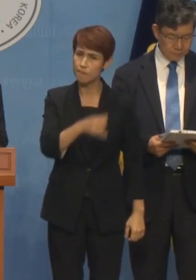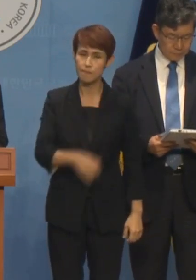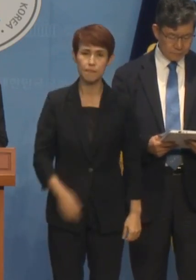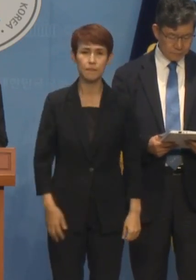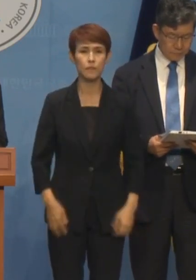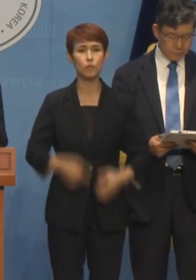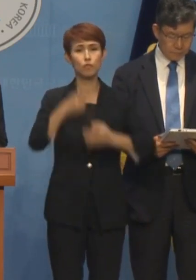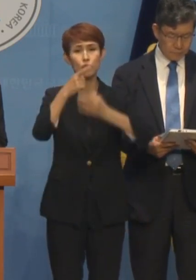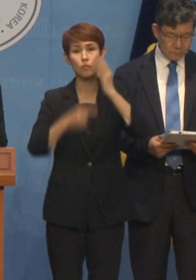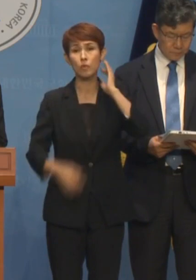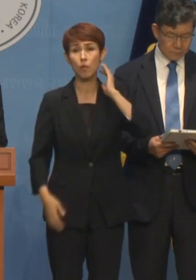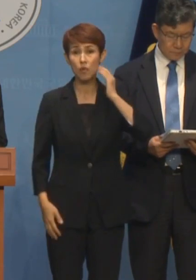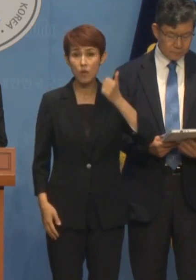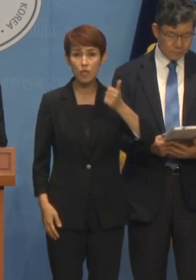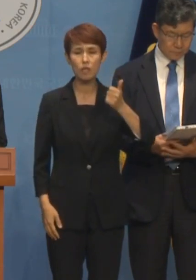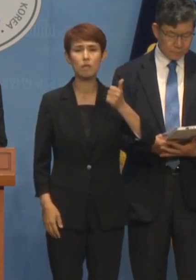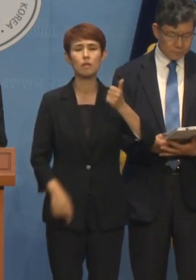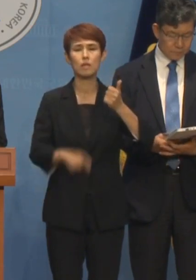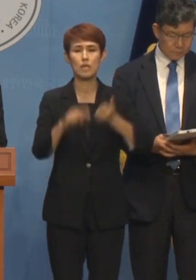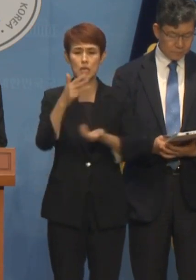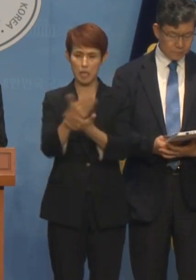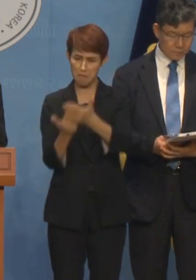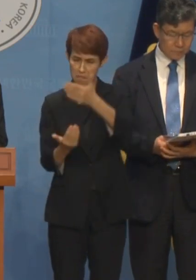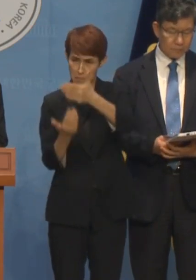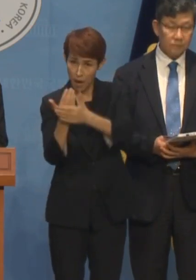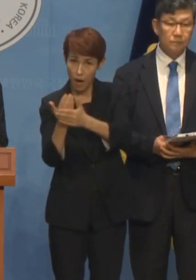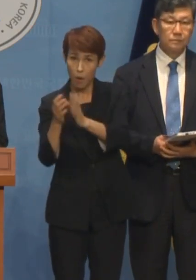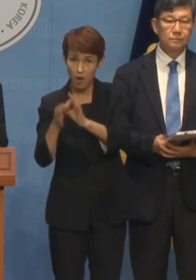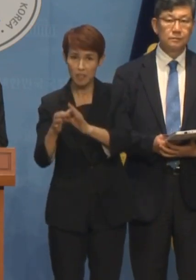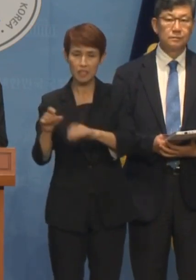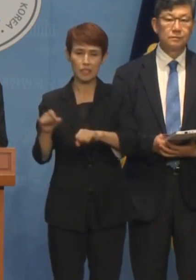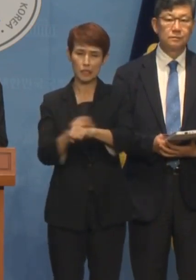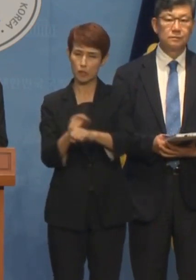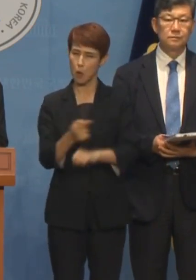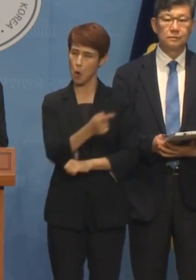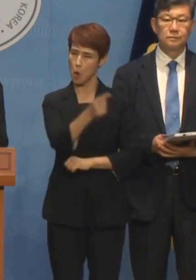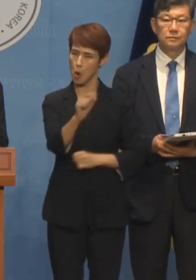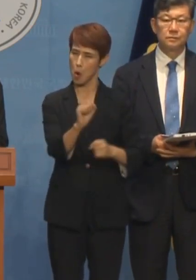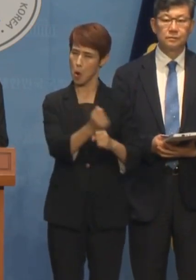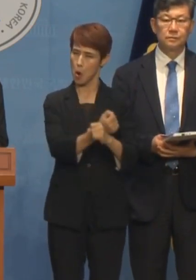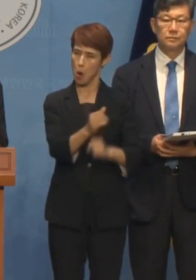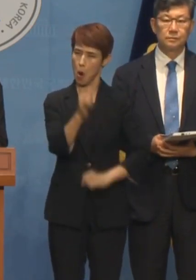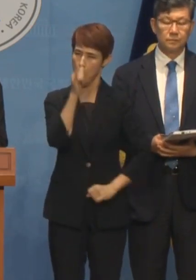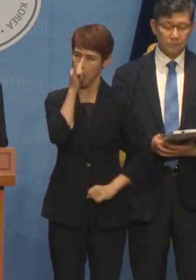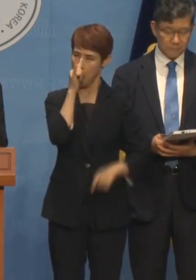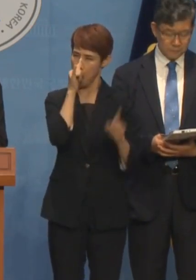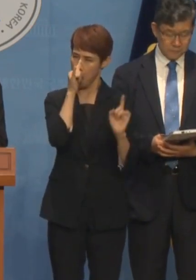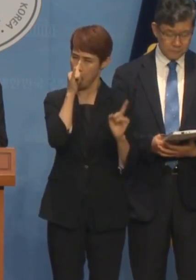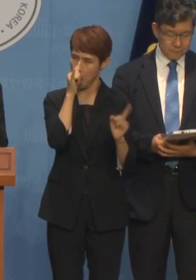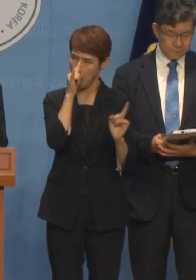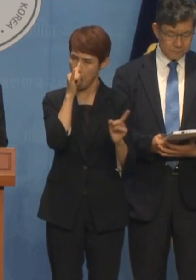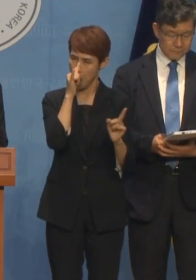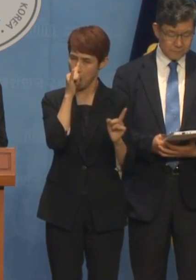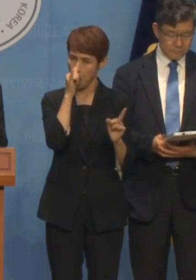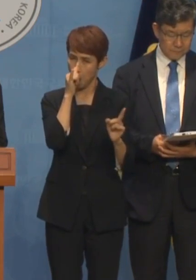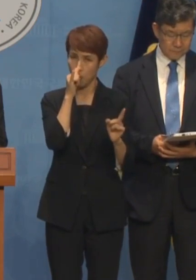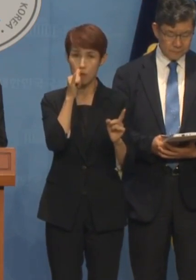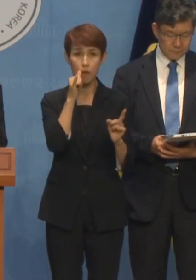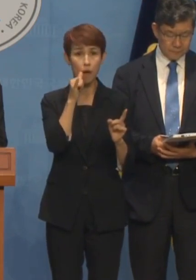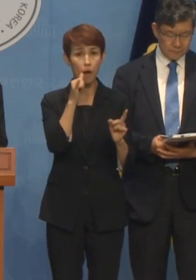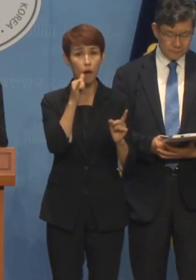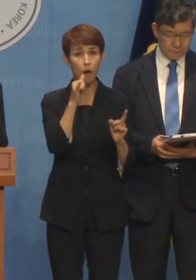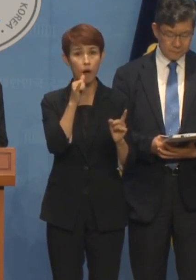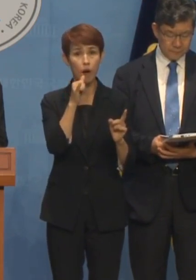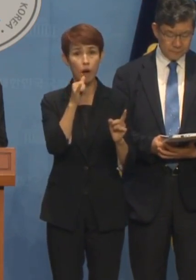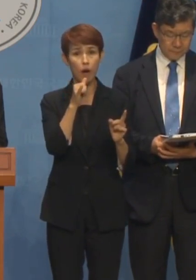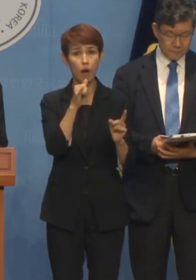윤석열 대통령이 12구 이태원 참사를 두고 특정 세력에 의해 유도되고 조작된 사건일 가능성이